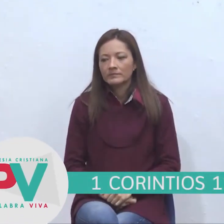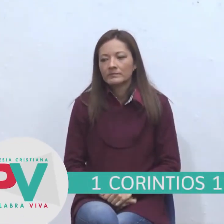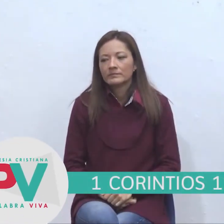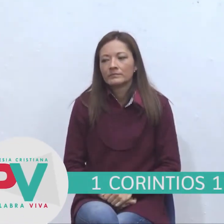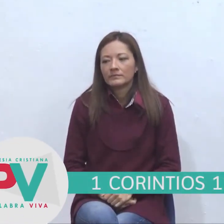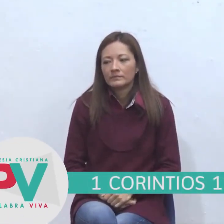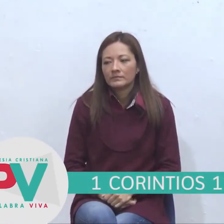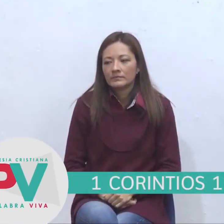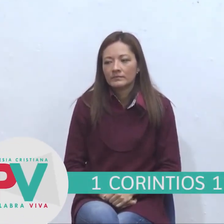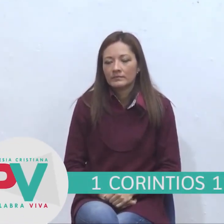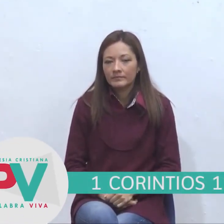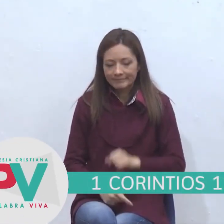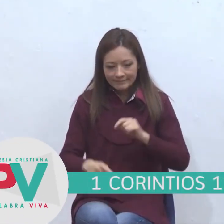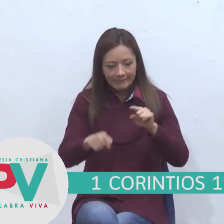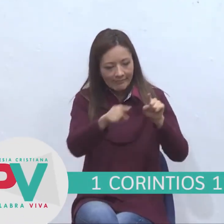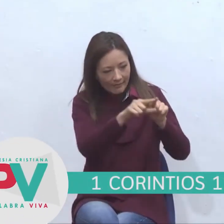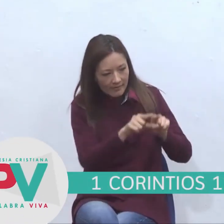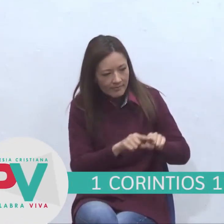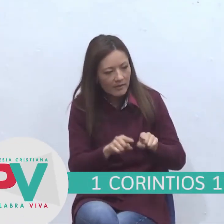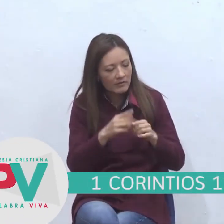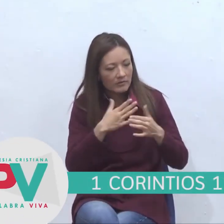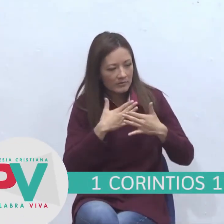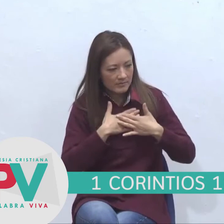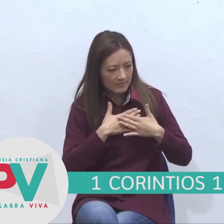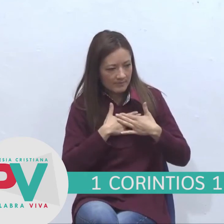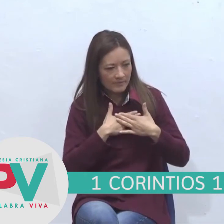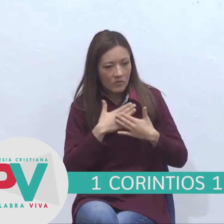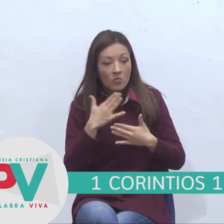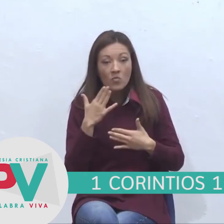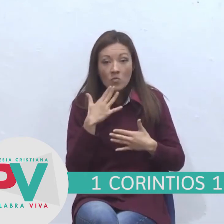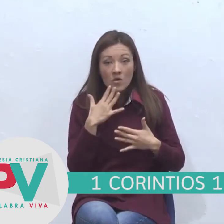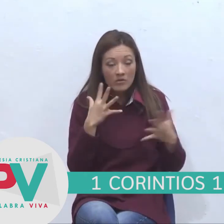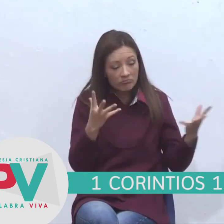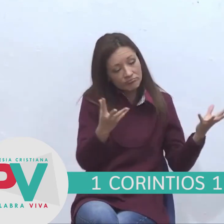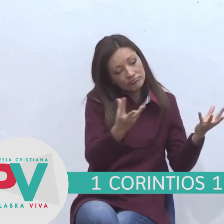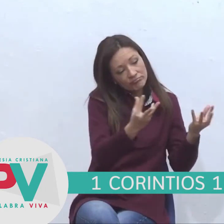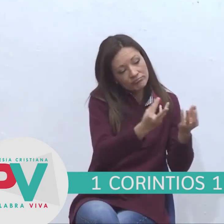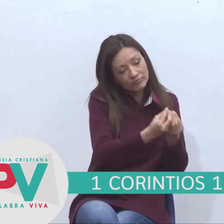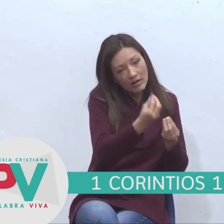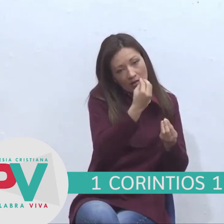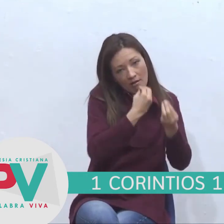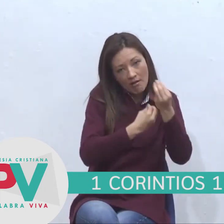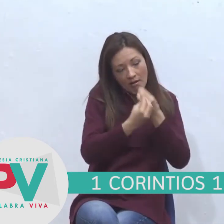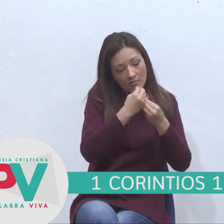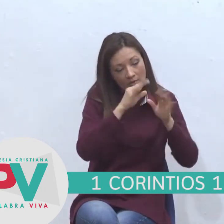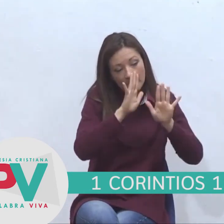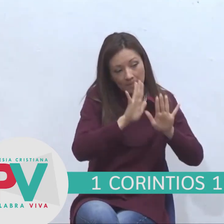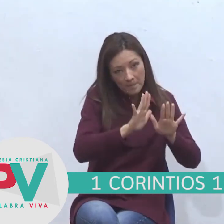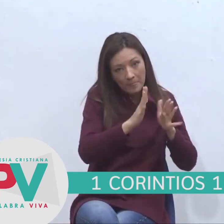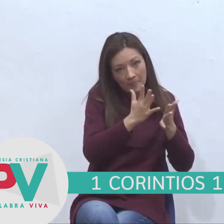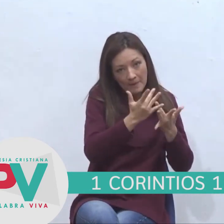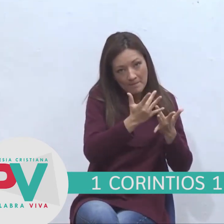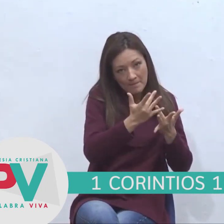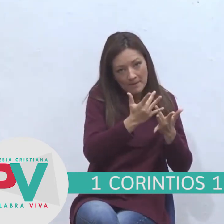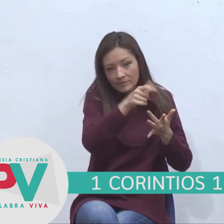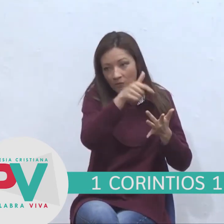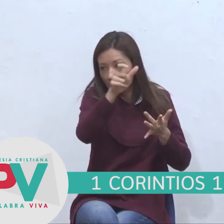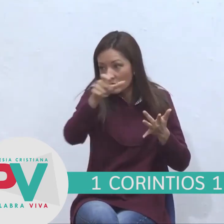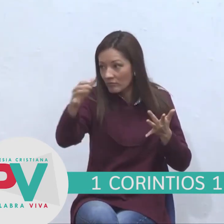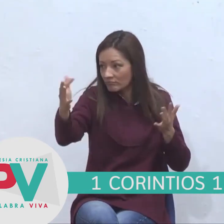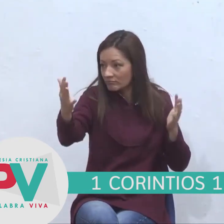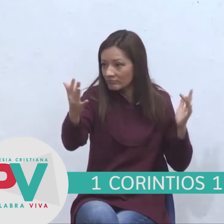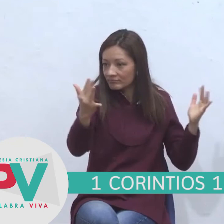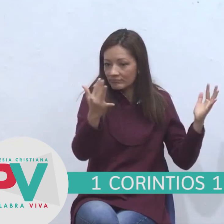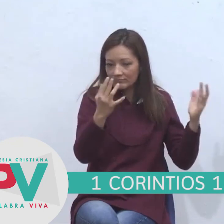así que, hermanos míos, cuando os reunís a comer, esperaos unos a otros. Y le